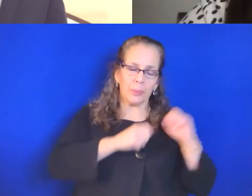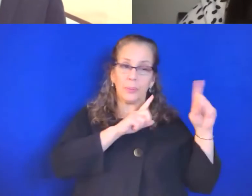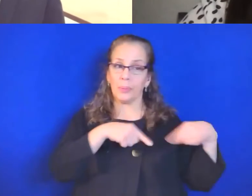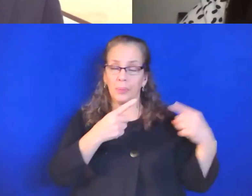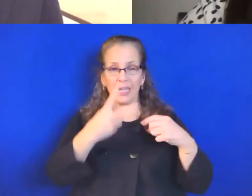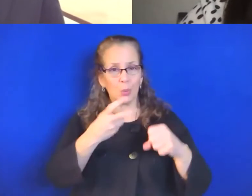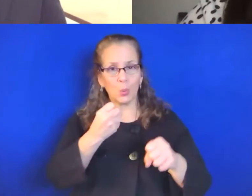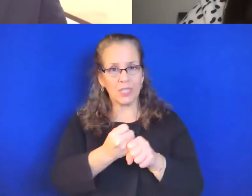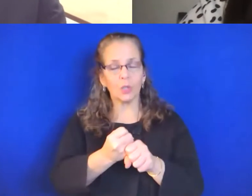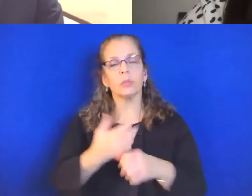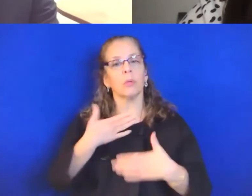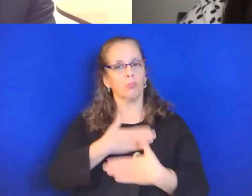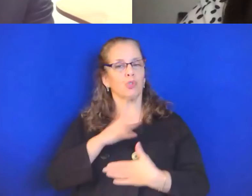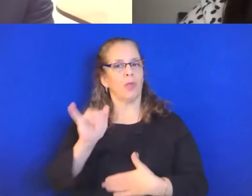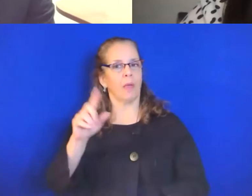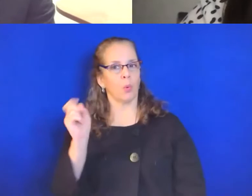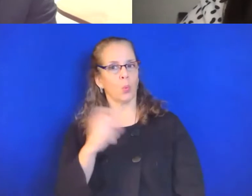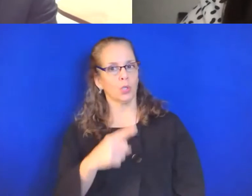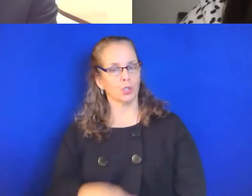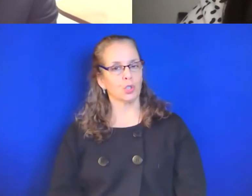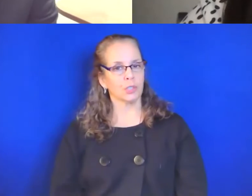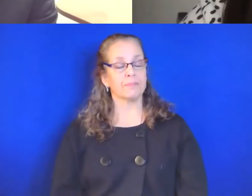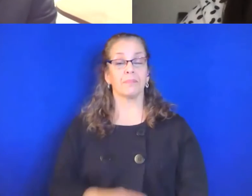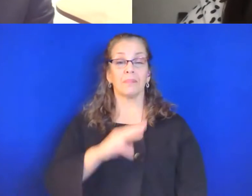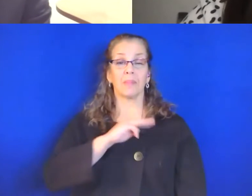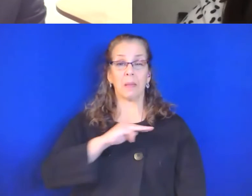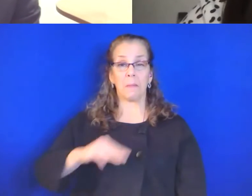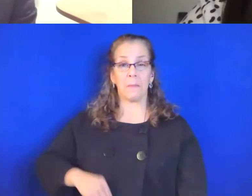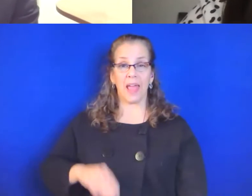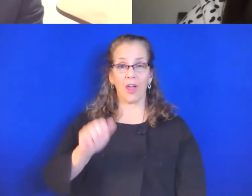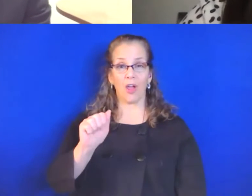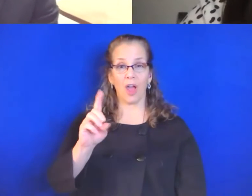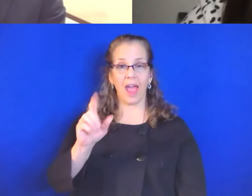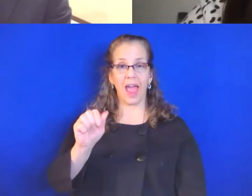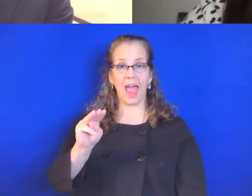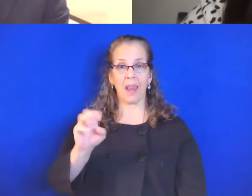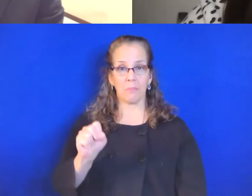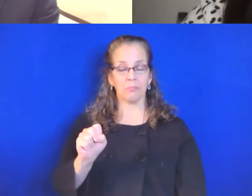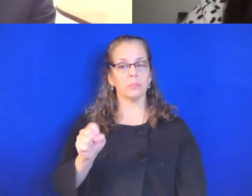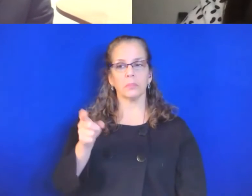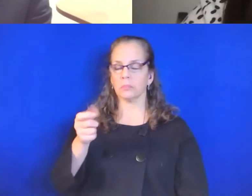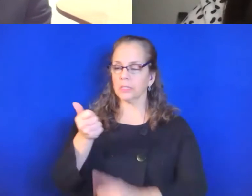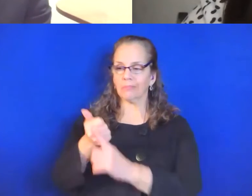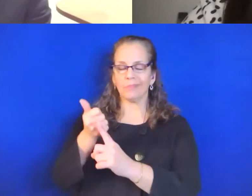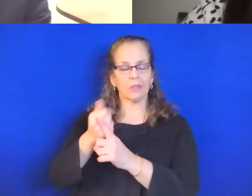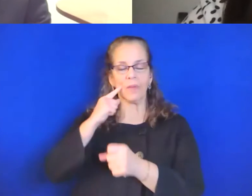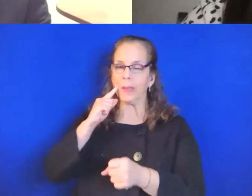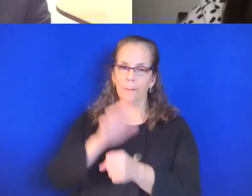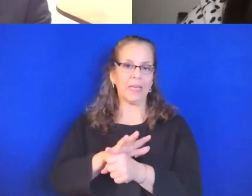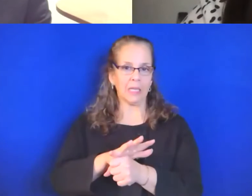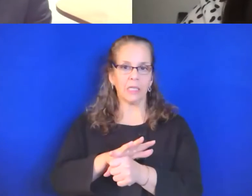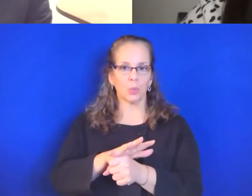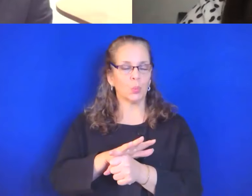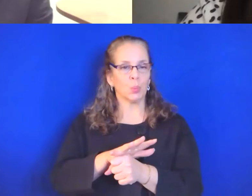叫两个大流行，就是一个就是疫情大流行，还有现在一个精